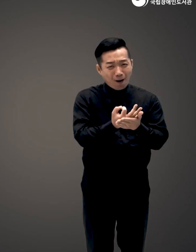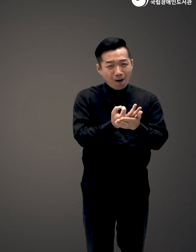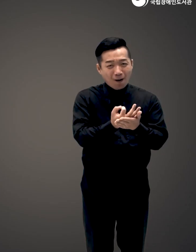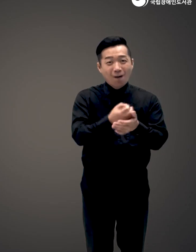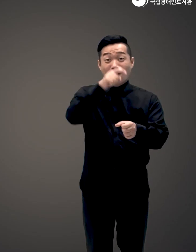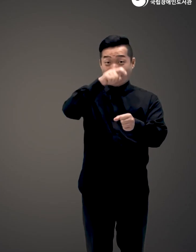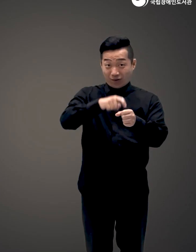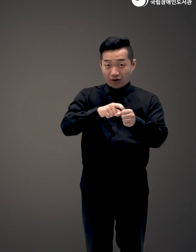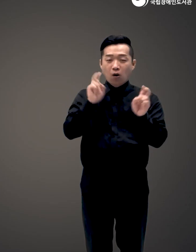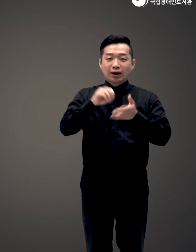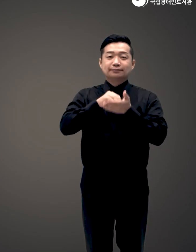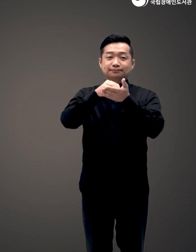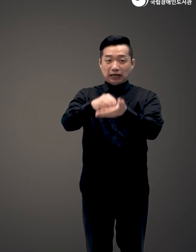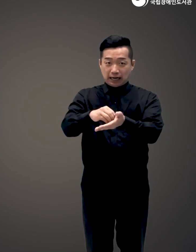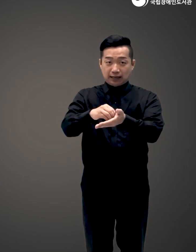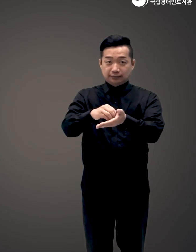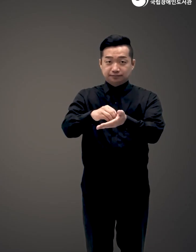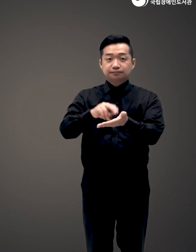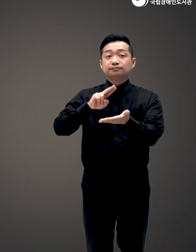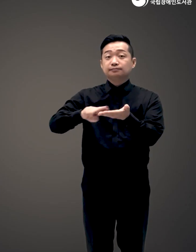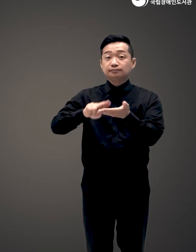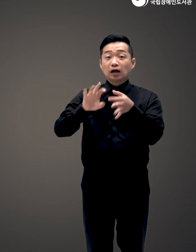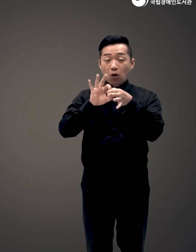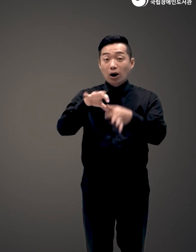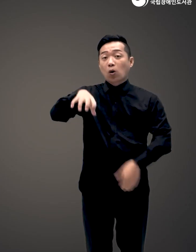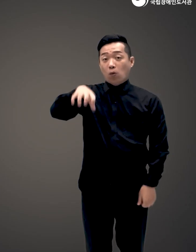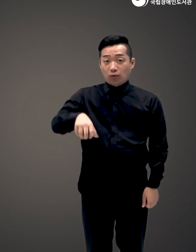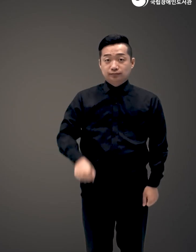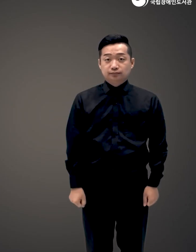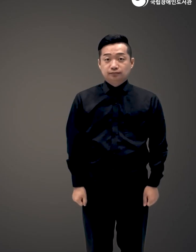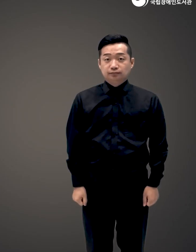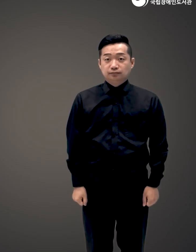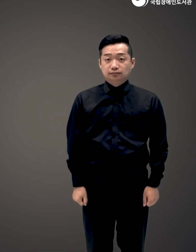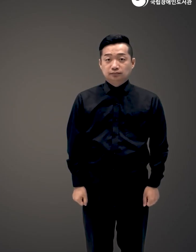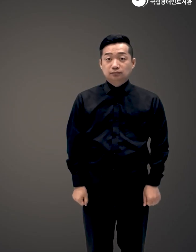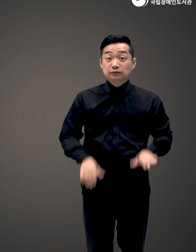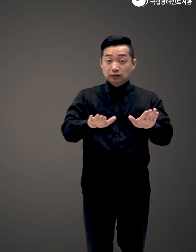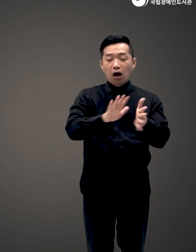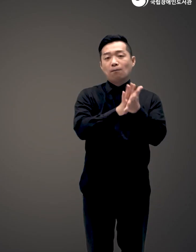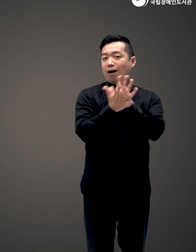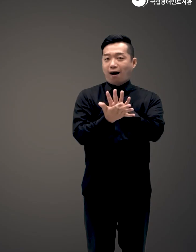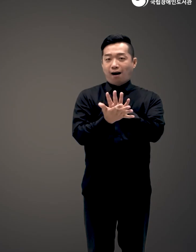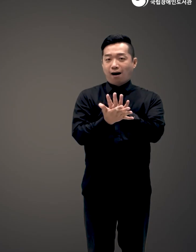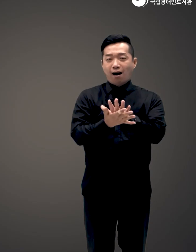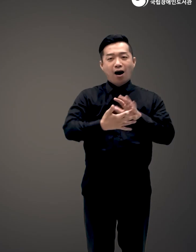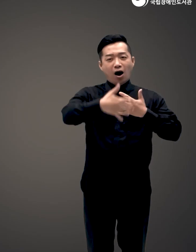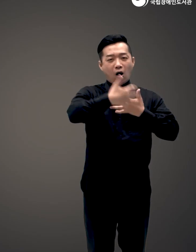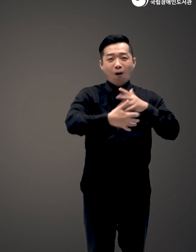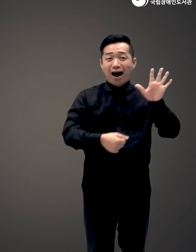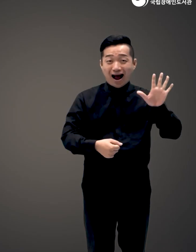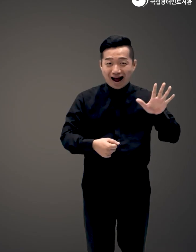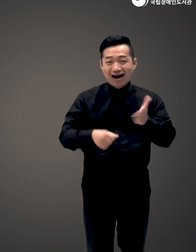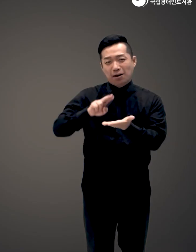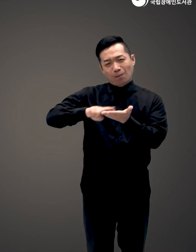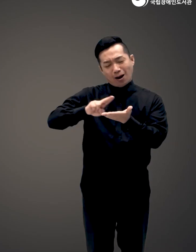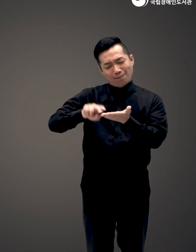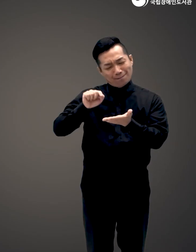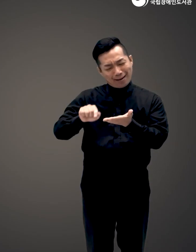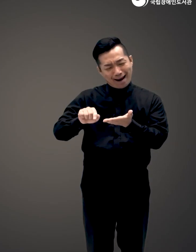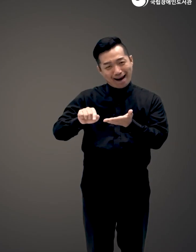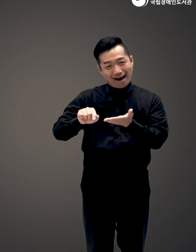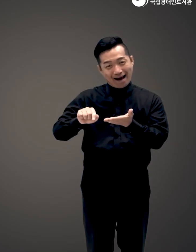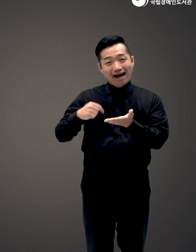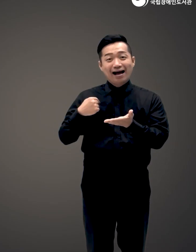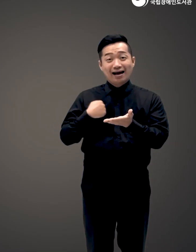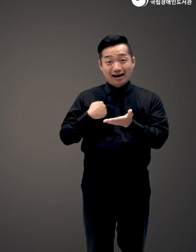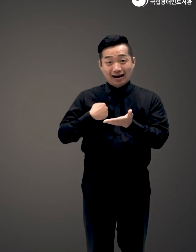돈을 벌려고 어떤 회사에 들어갔는데 이제 그게 만화와 관련된 곳이었고 그래서 이제는 영화가 아니고